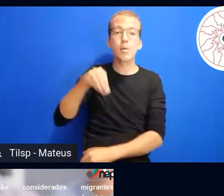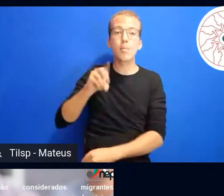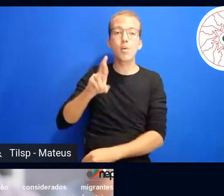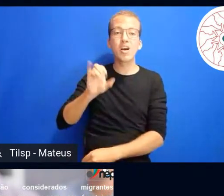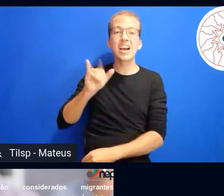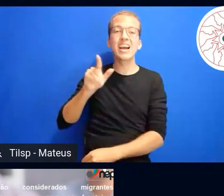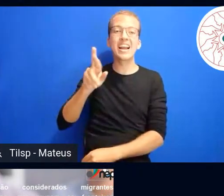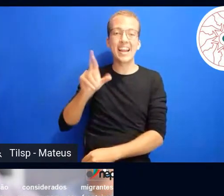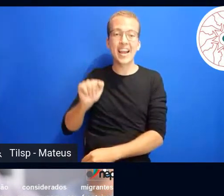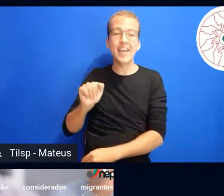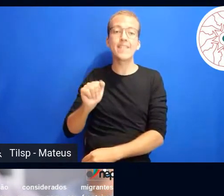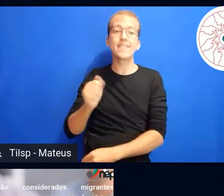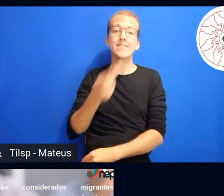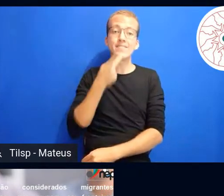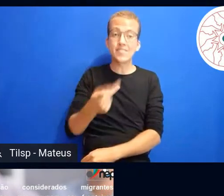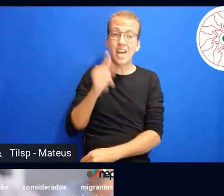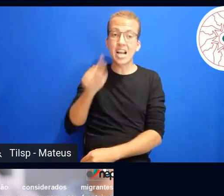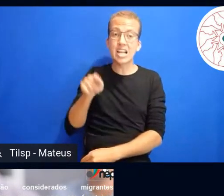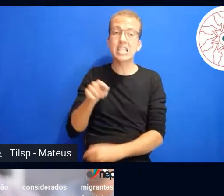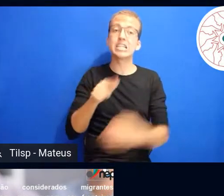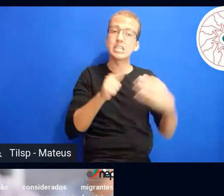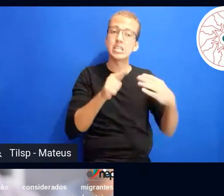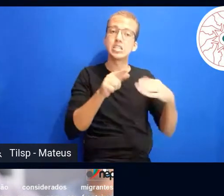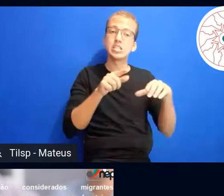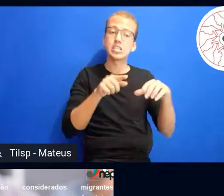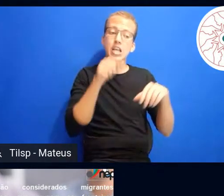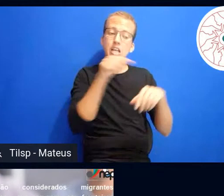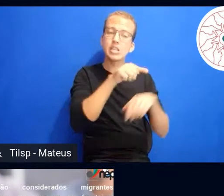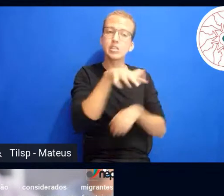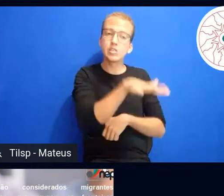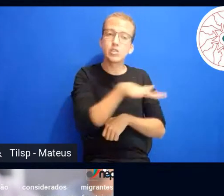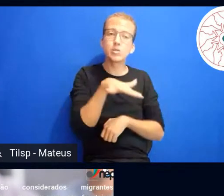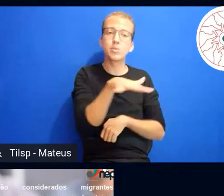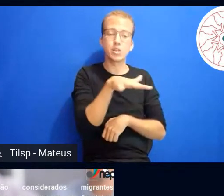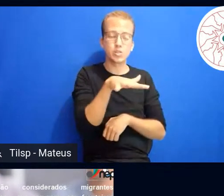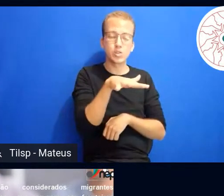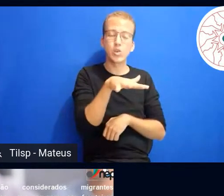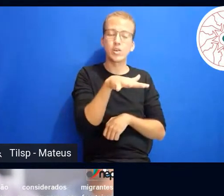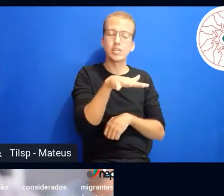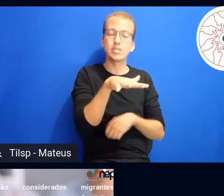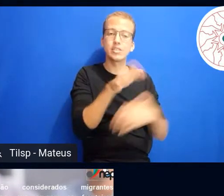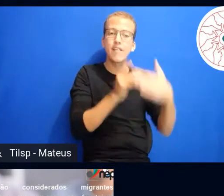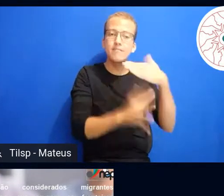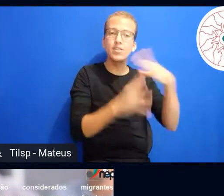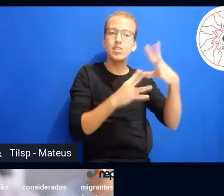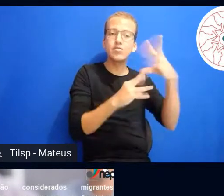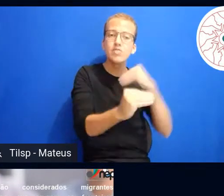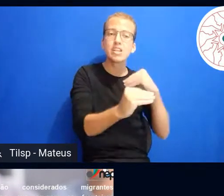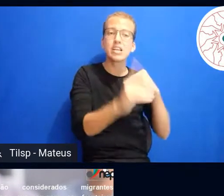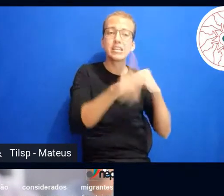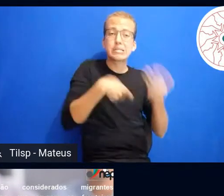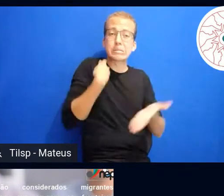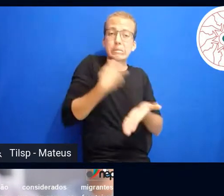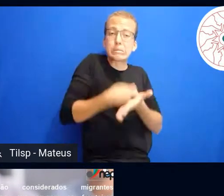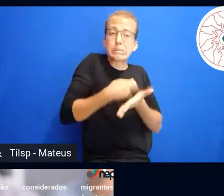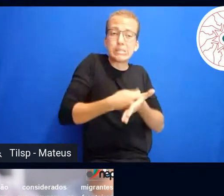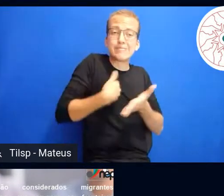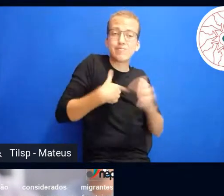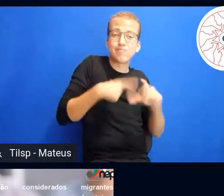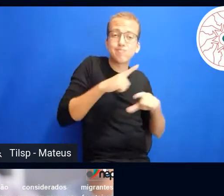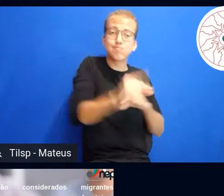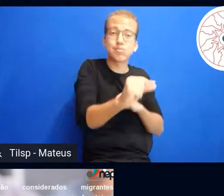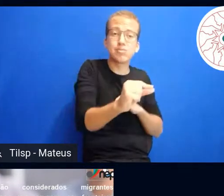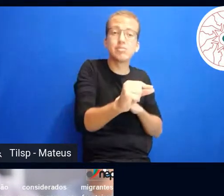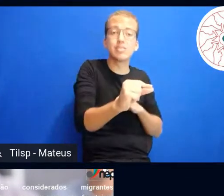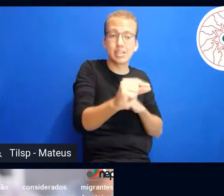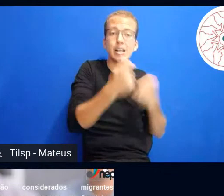internacionais forçados que cruzam essas barreiras nacionais de seus países em busca de proteção. Eh,